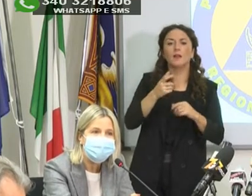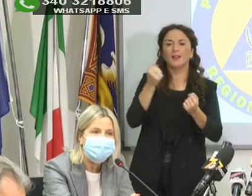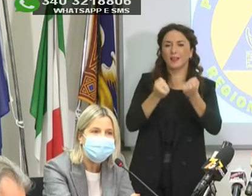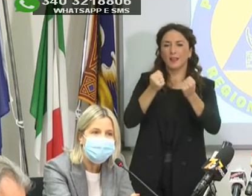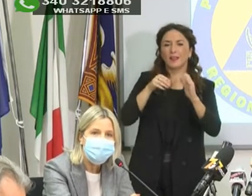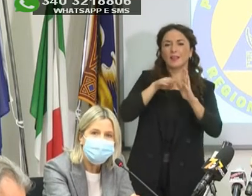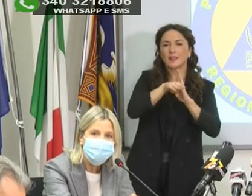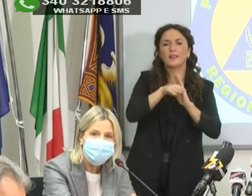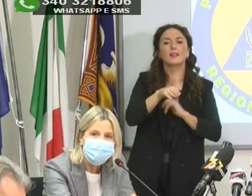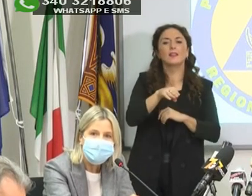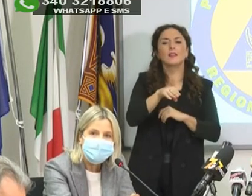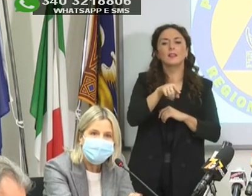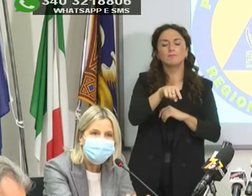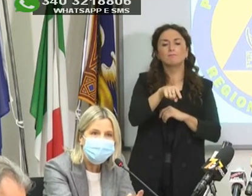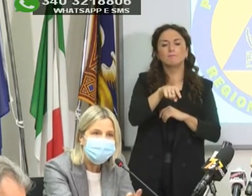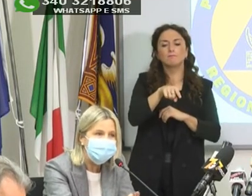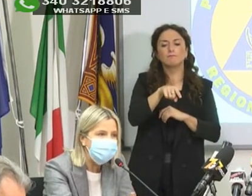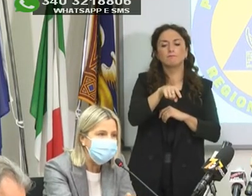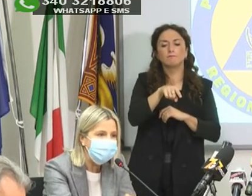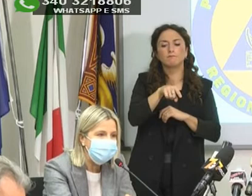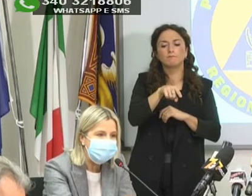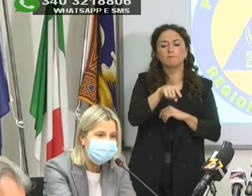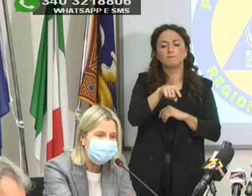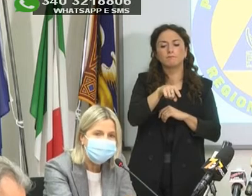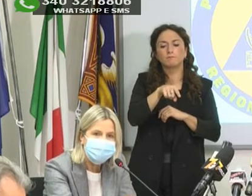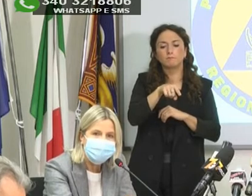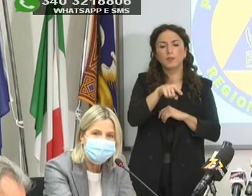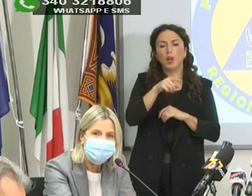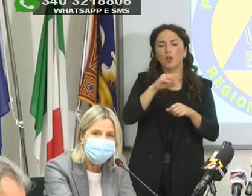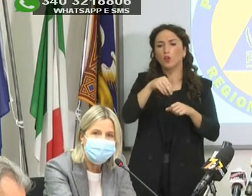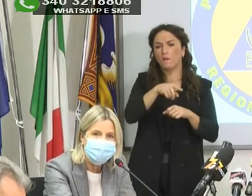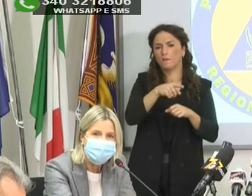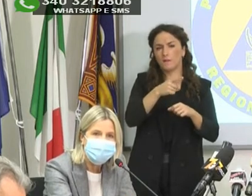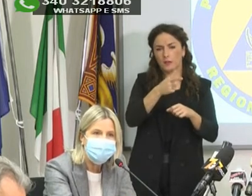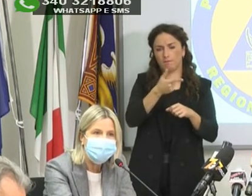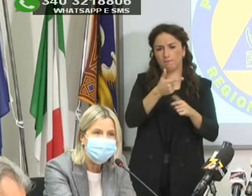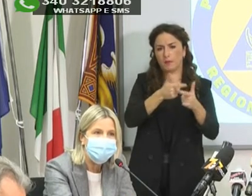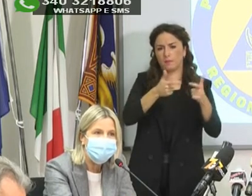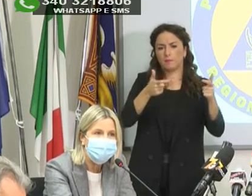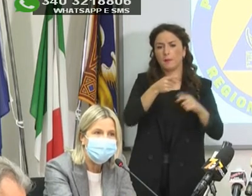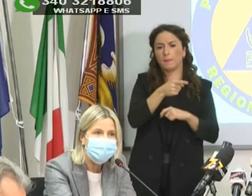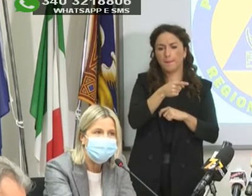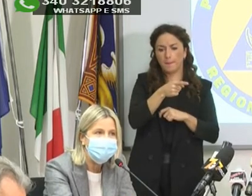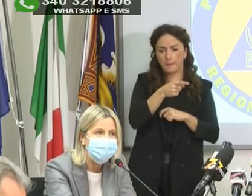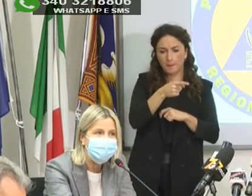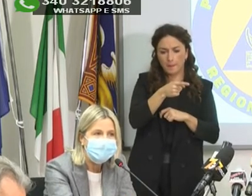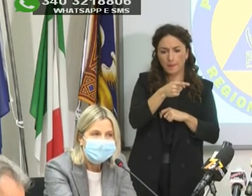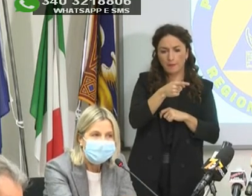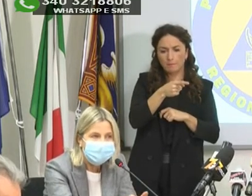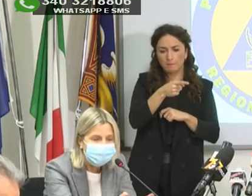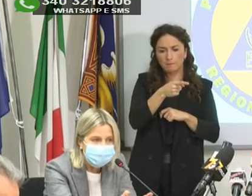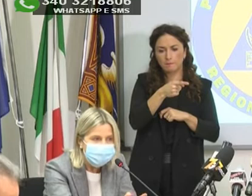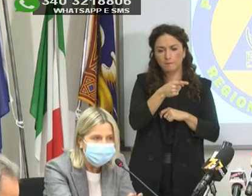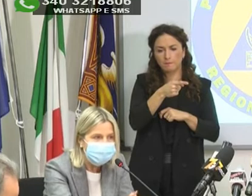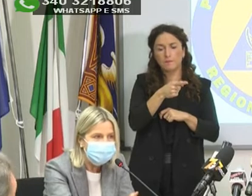tra le 9 USL dove c'era più intensità, eccetera, quindi le USL più piccole ne hanno una, quelle medie 2